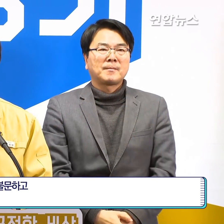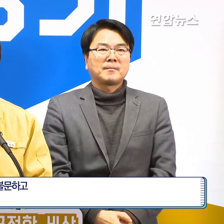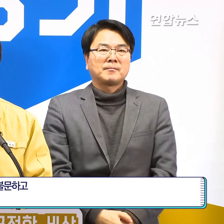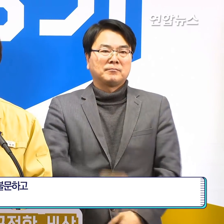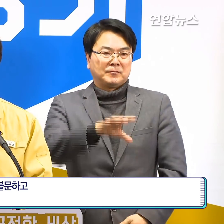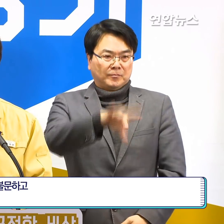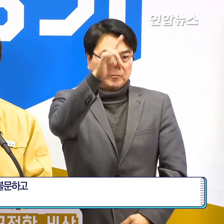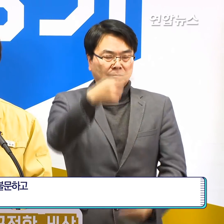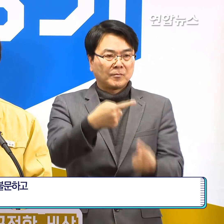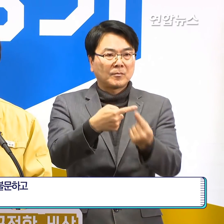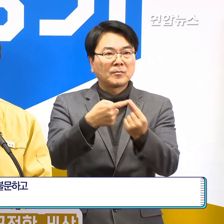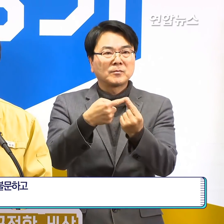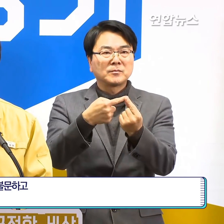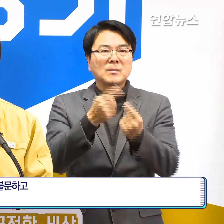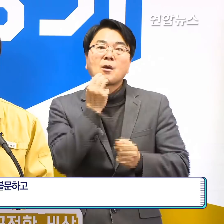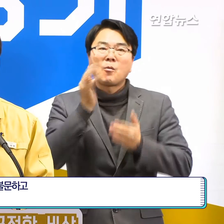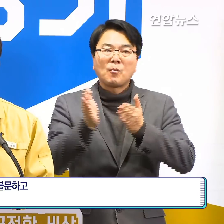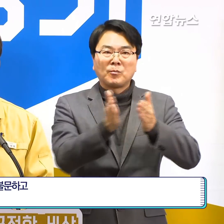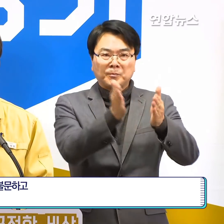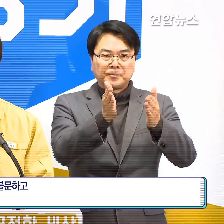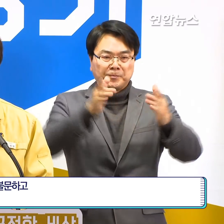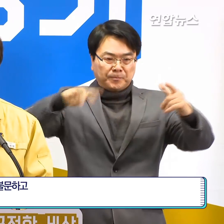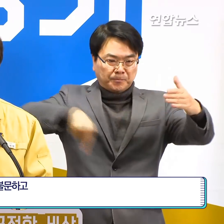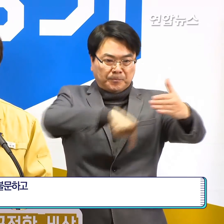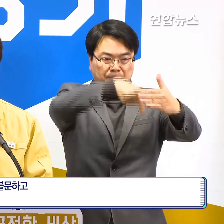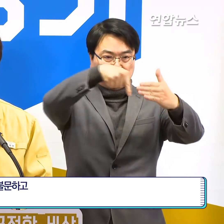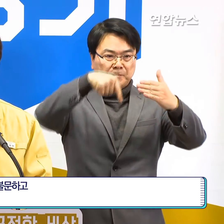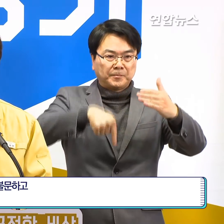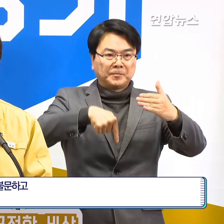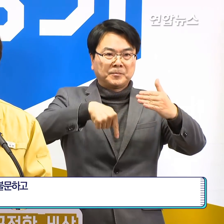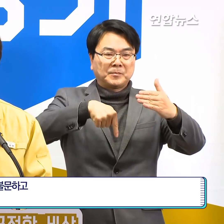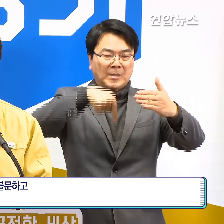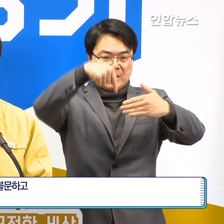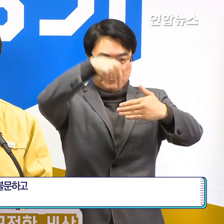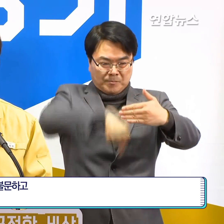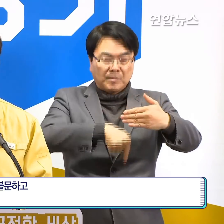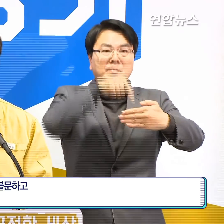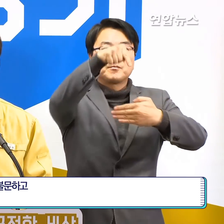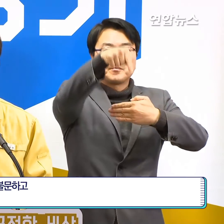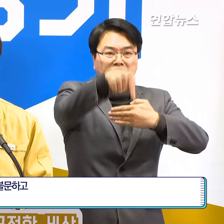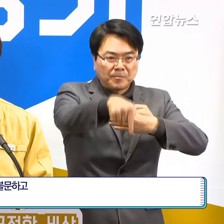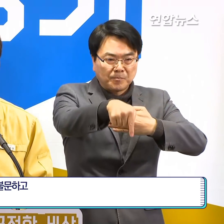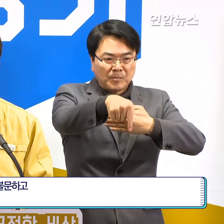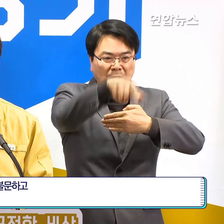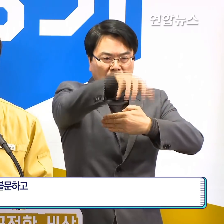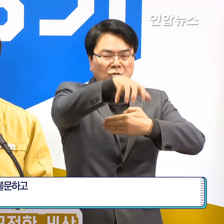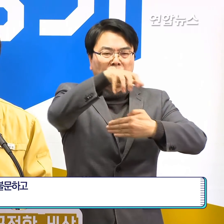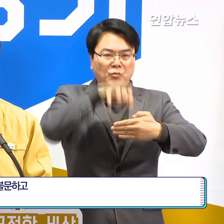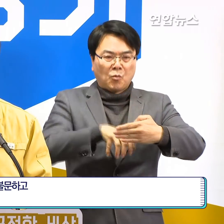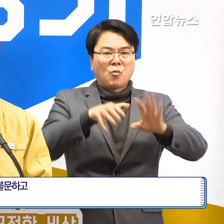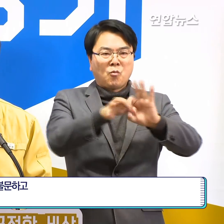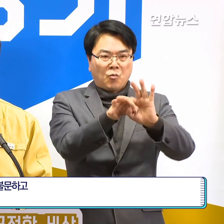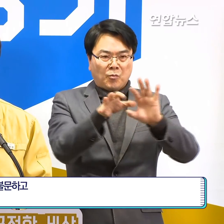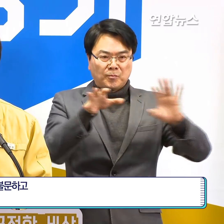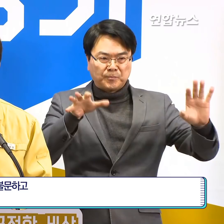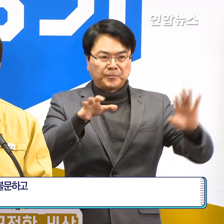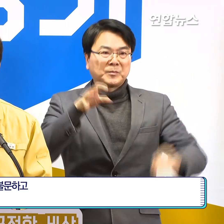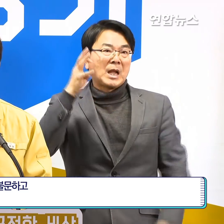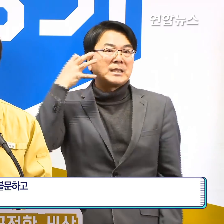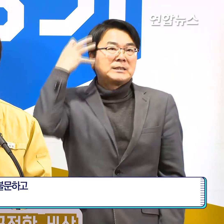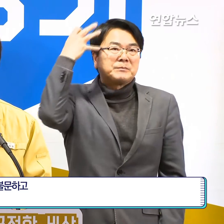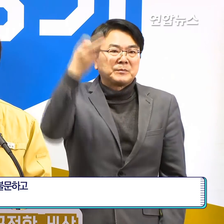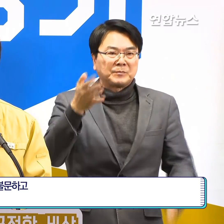첫 번째로 경기도 내에서 실내외 및 장소를 불문하고